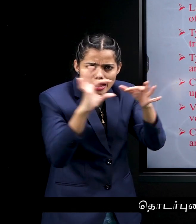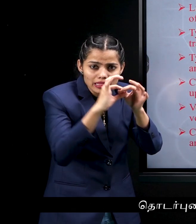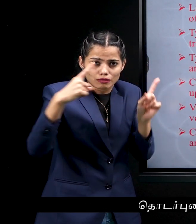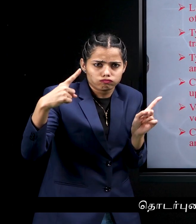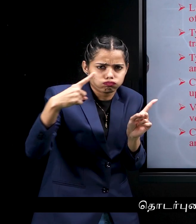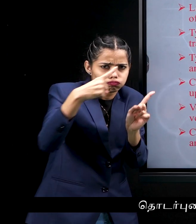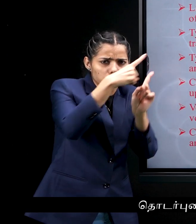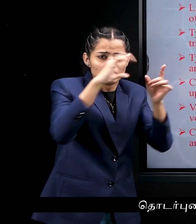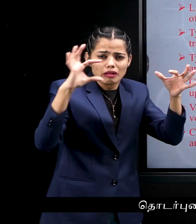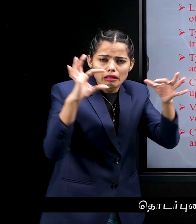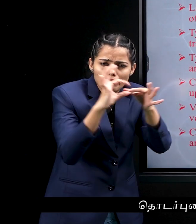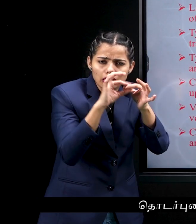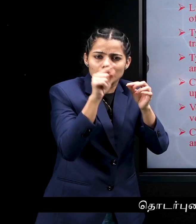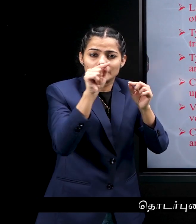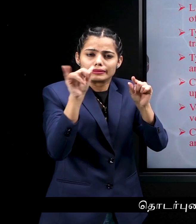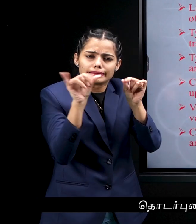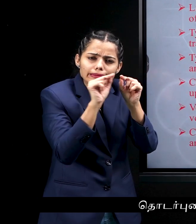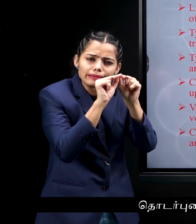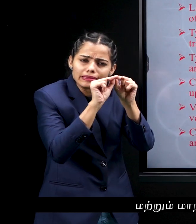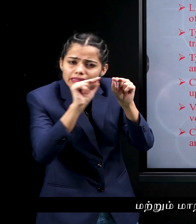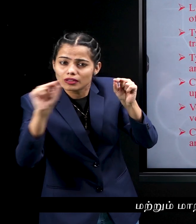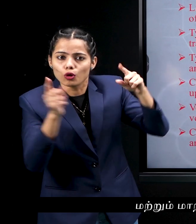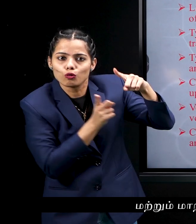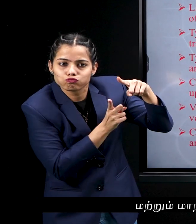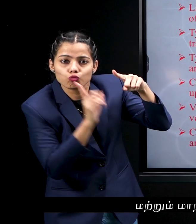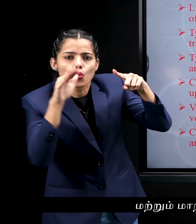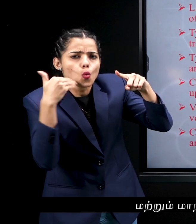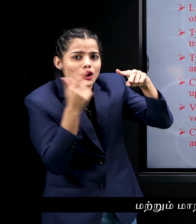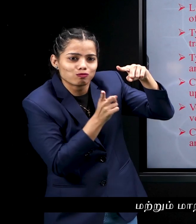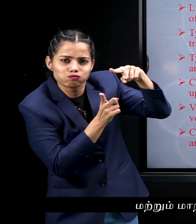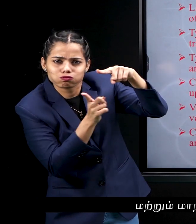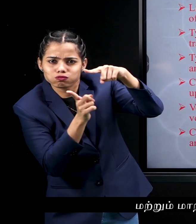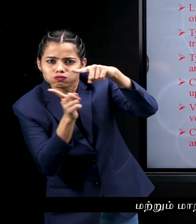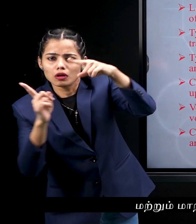தொடர்புடைய கோணங்கள் மாற்று உள்கோணங்கள் மற்றும் மாற்று வெளிப்புற கோணங்கள் உருவாகுகின்றன.